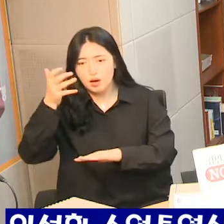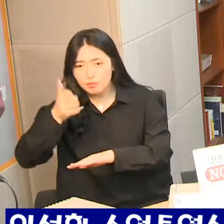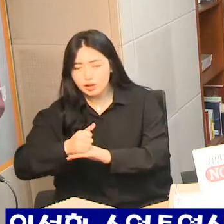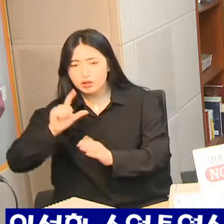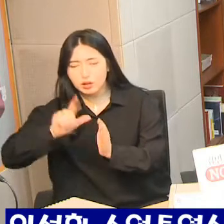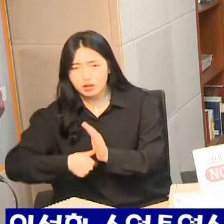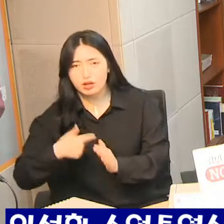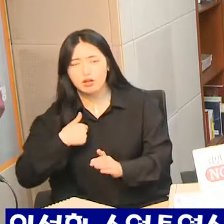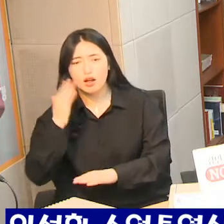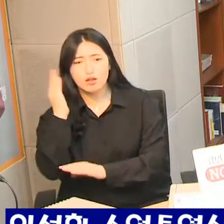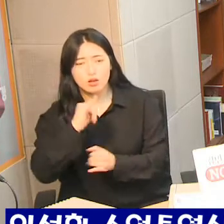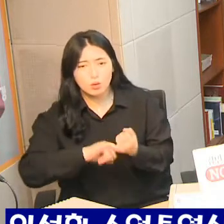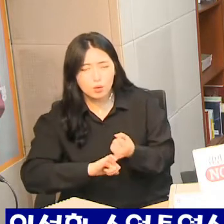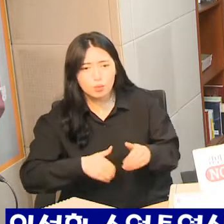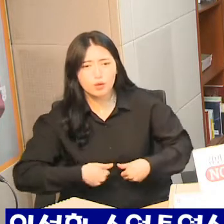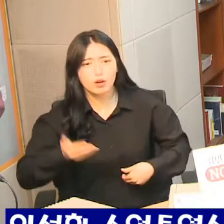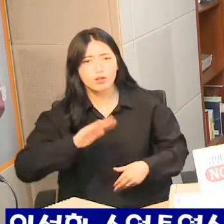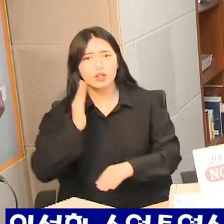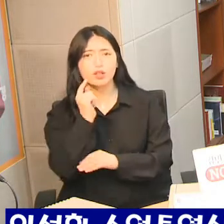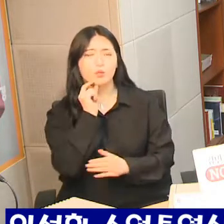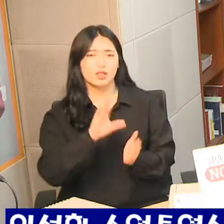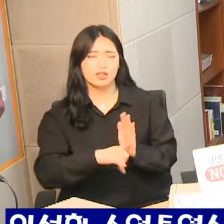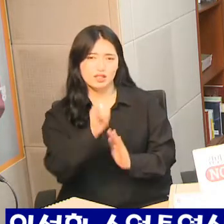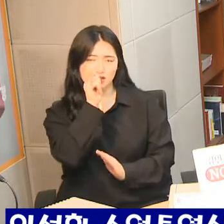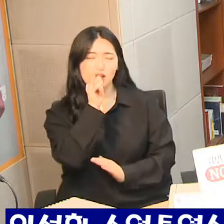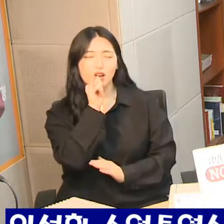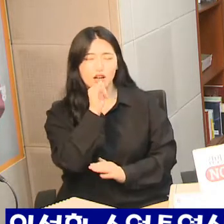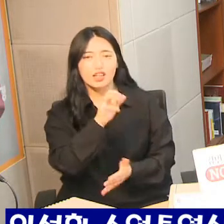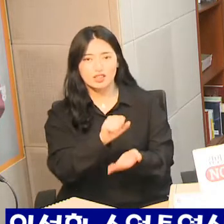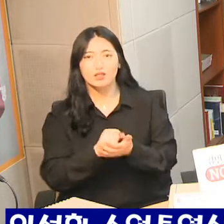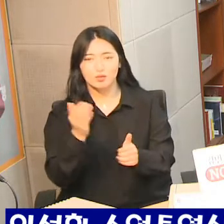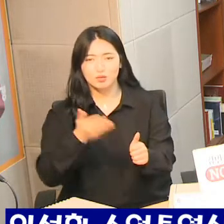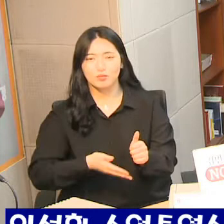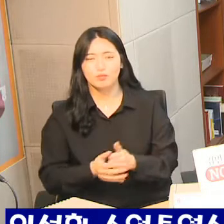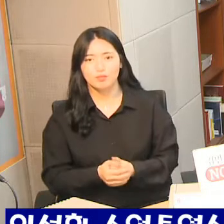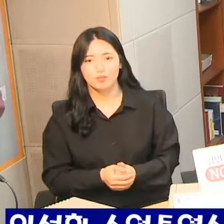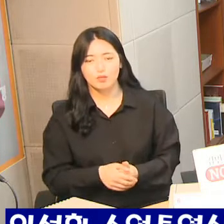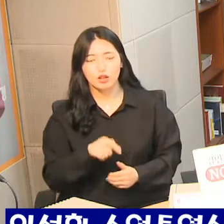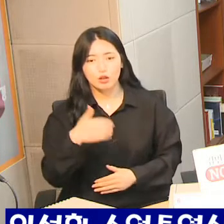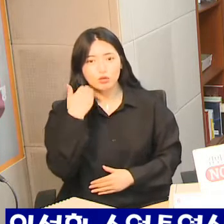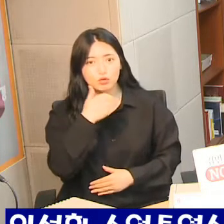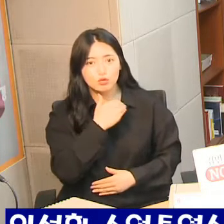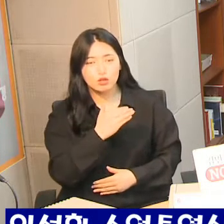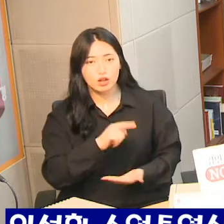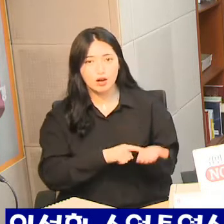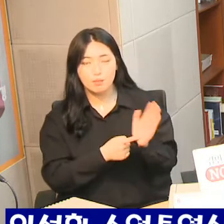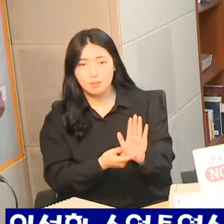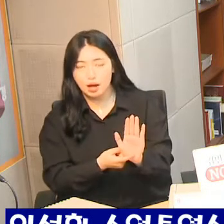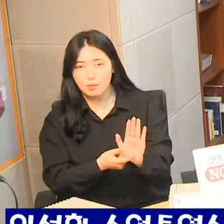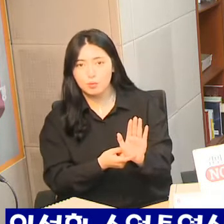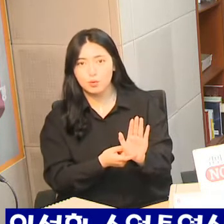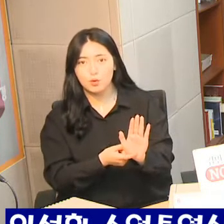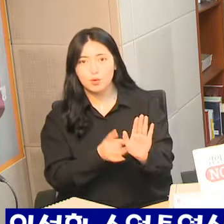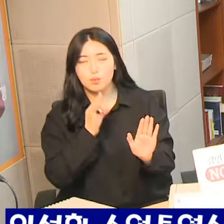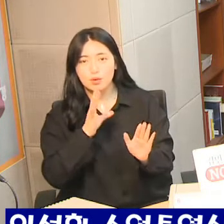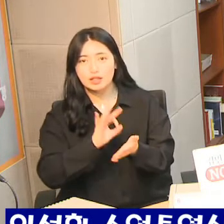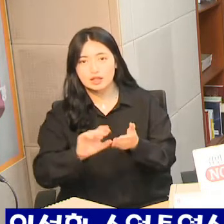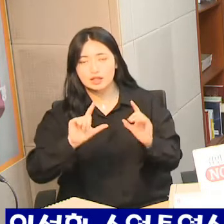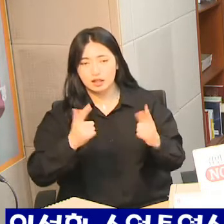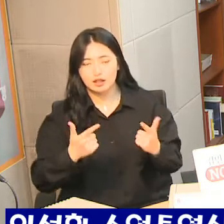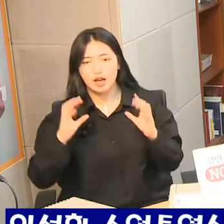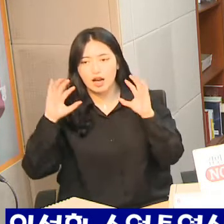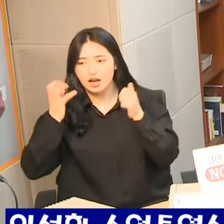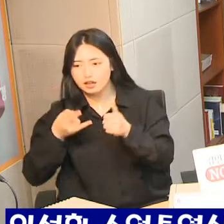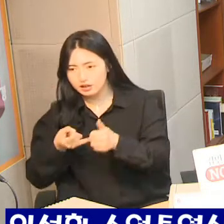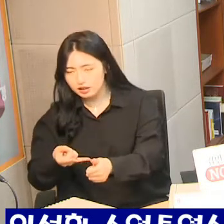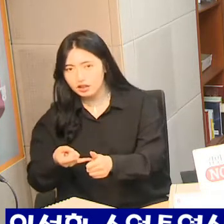끝낼 수도 있거든요. 그런 부분도 있으니까 참고하시고, 요 얘기는 꼭 누군가가 뭐 프레젠테이션의 그 발표에서만 쓰이는 게 아니라 우리